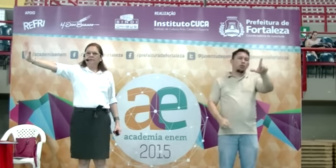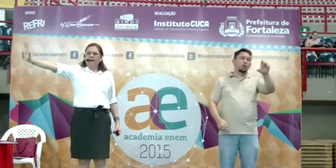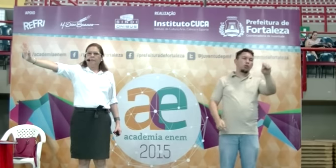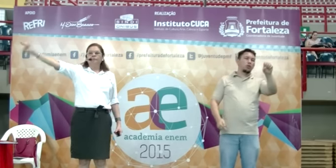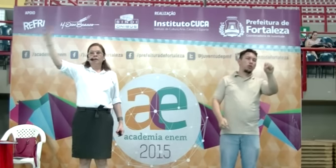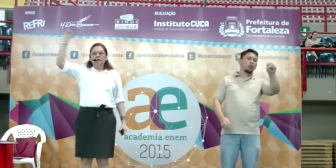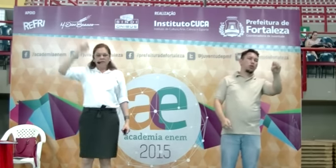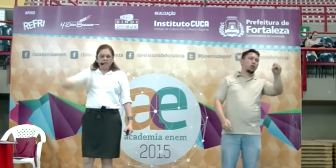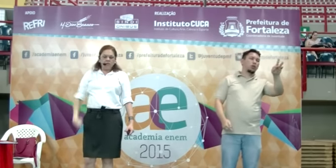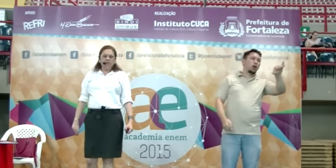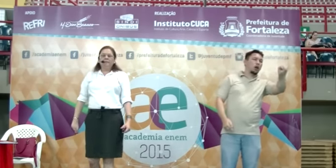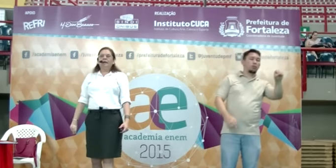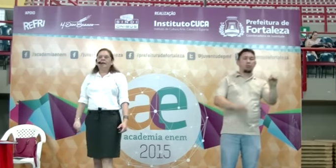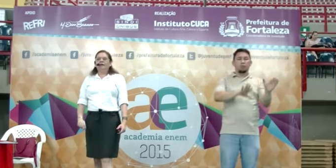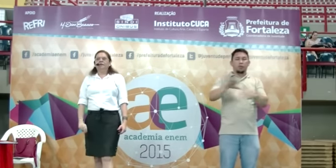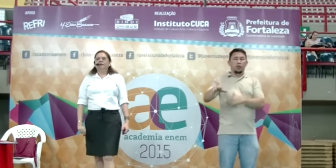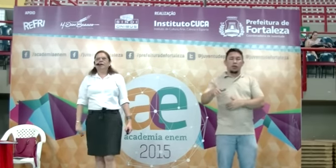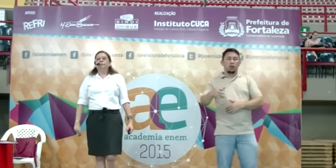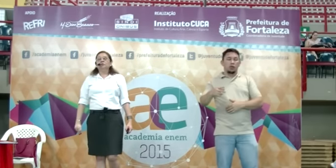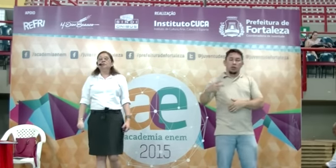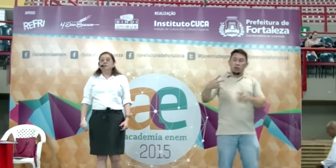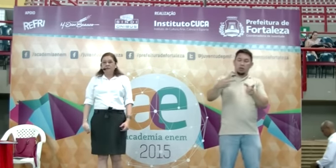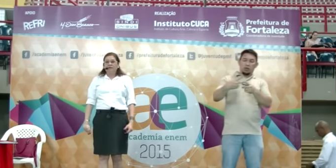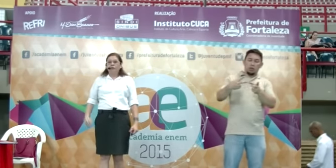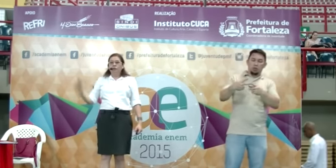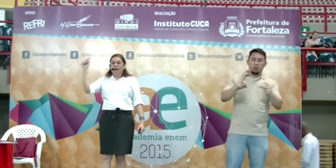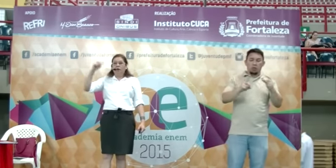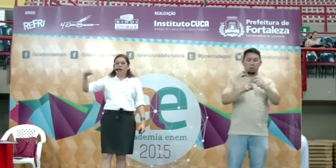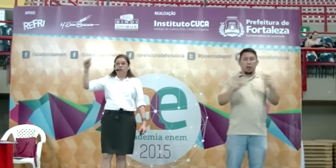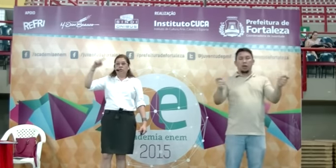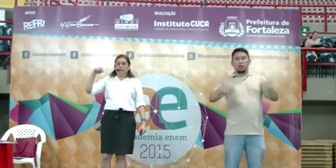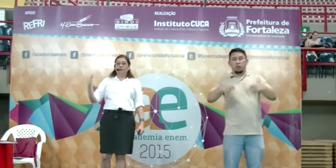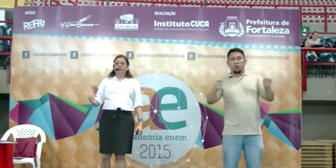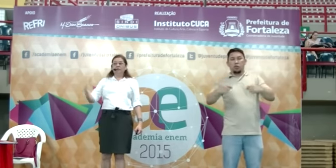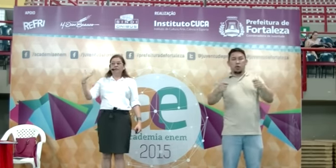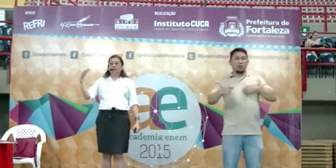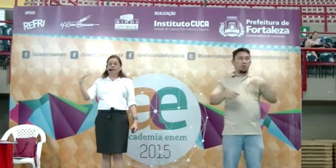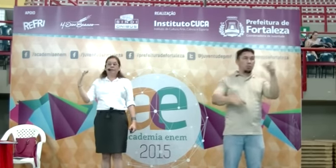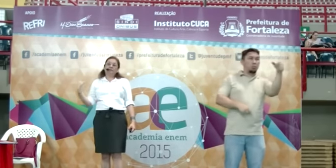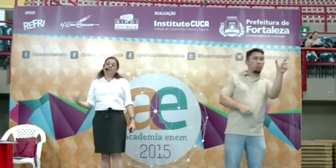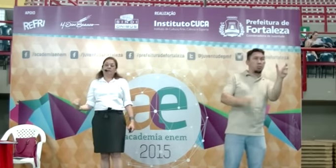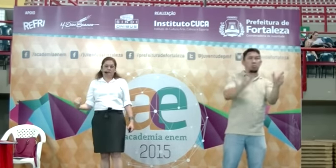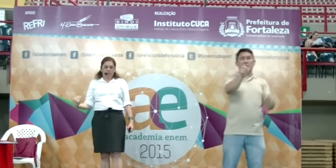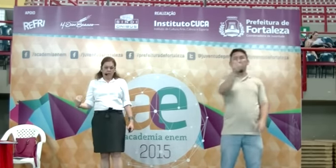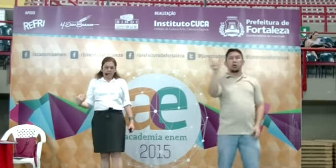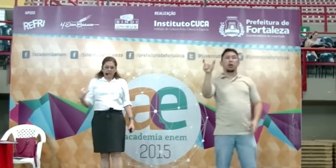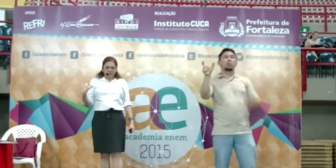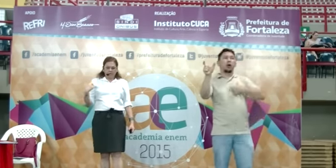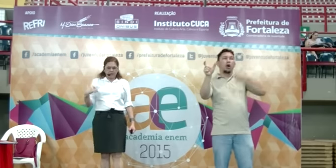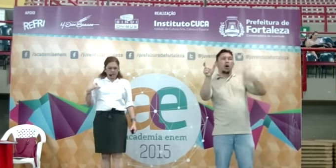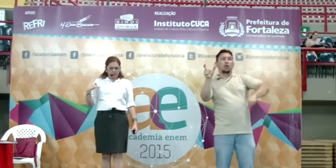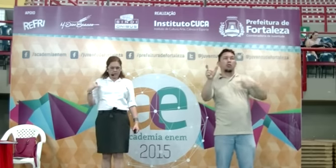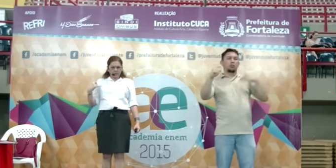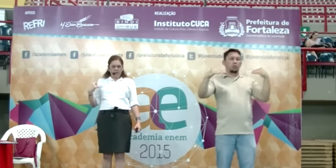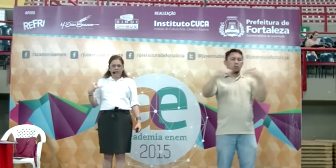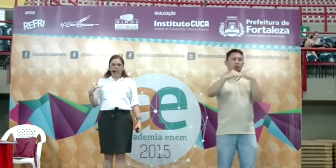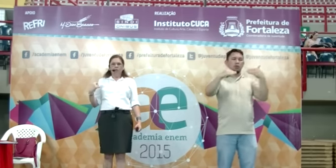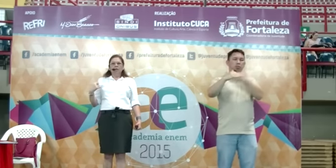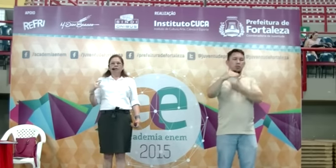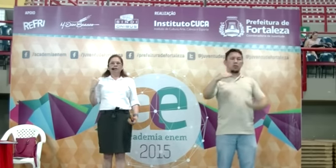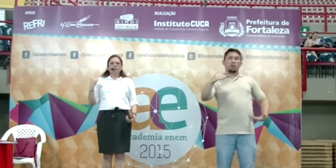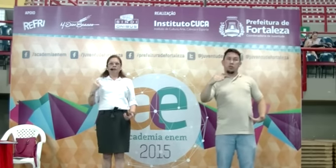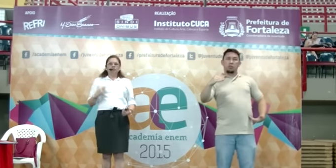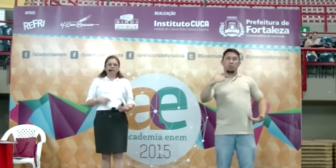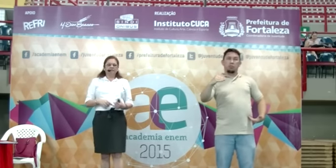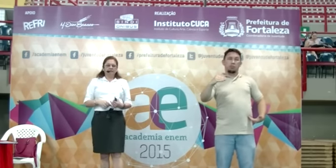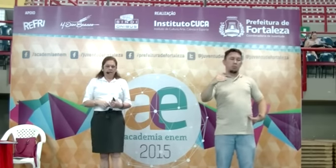eu vou precisar. Segunda palavra que é possível no recorte que eu fiz de repetição. Transporte